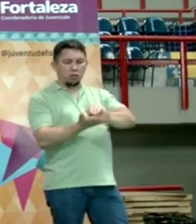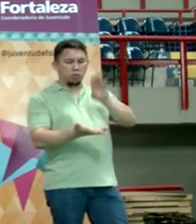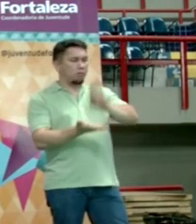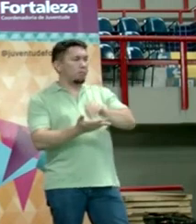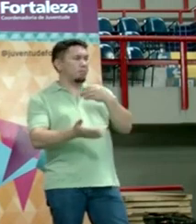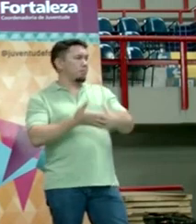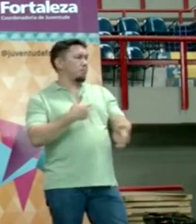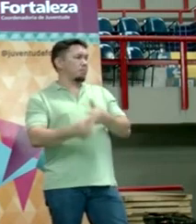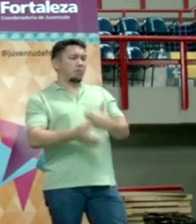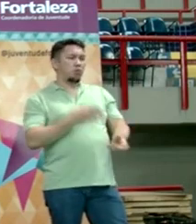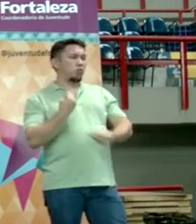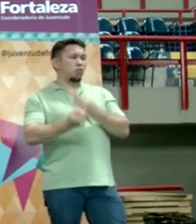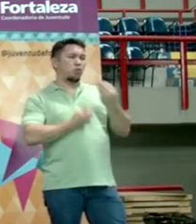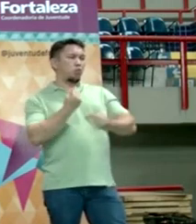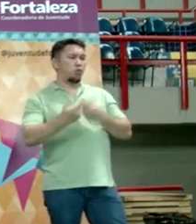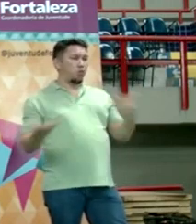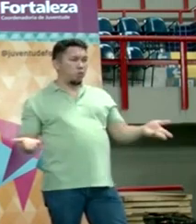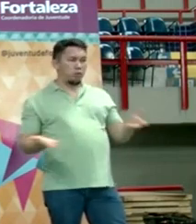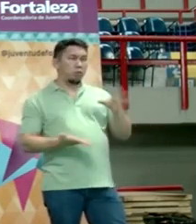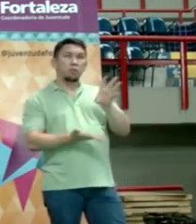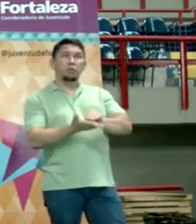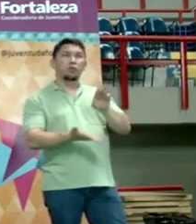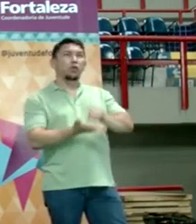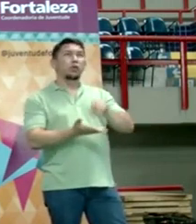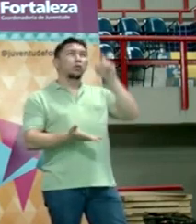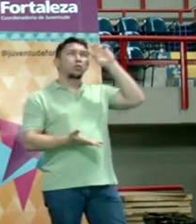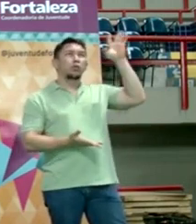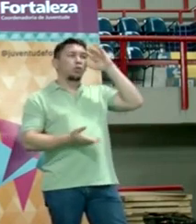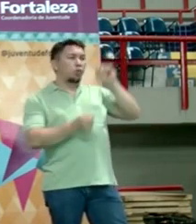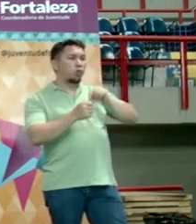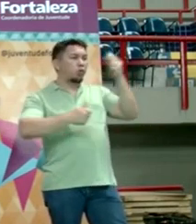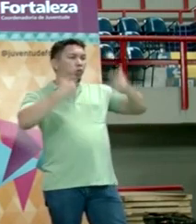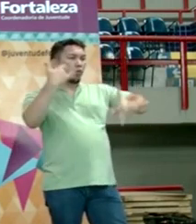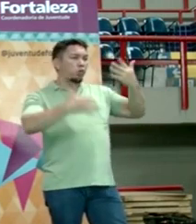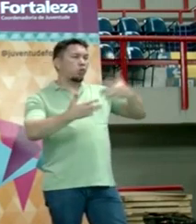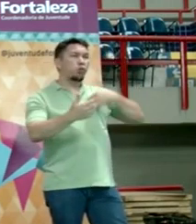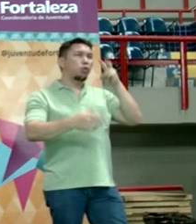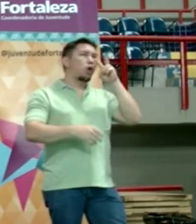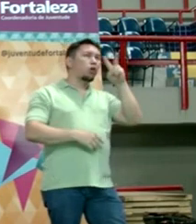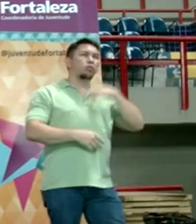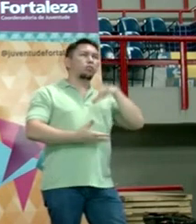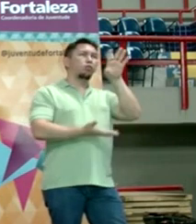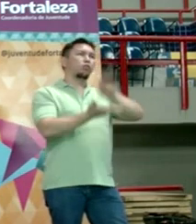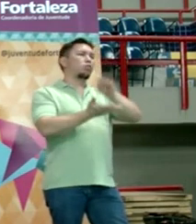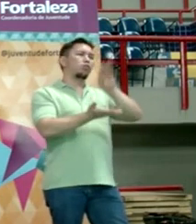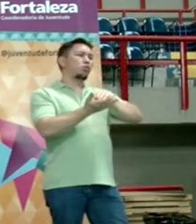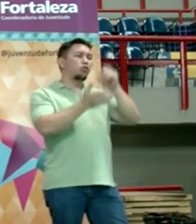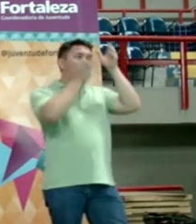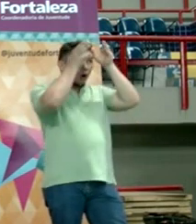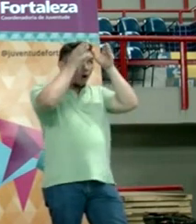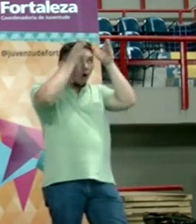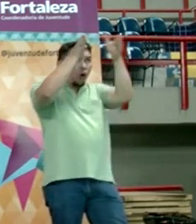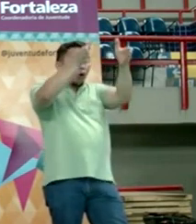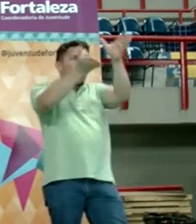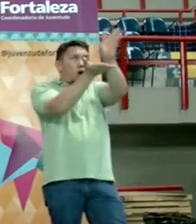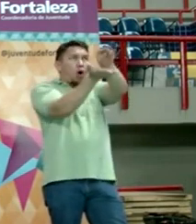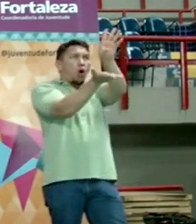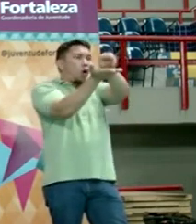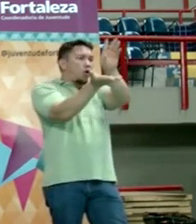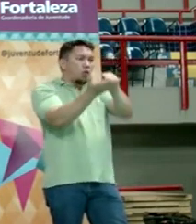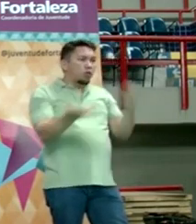Não interessa como, não interessa o que é que eu estou fazendo, o que é que eu estou vendo. Ele está preocupado em